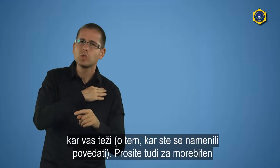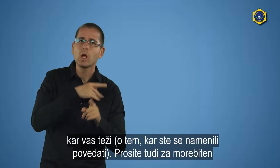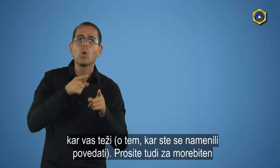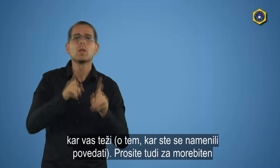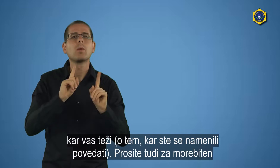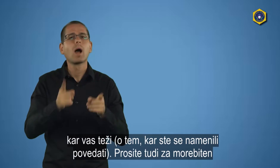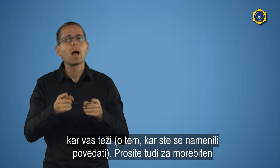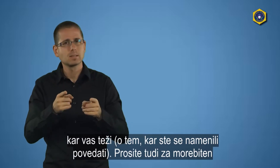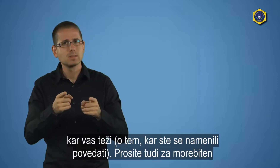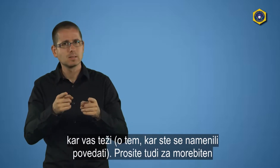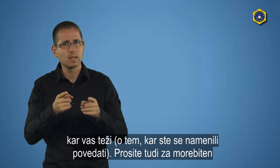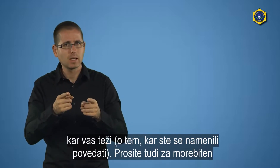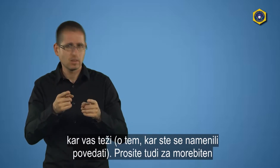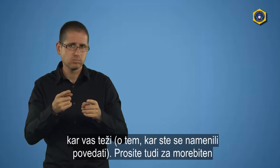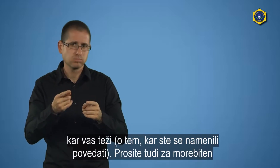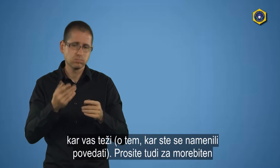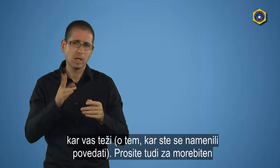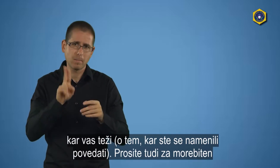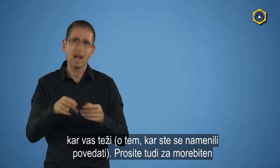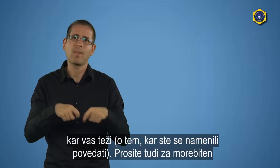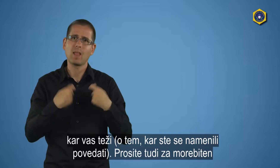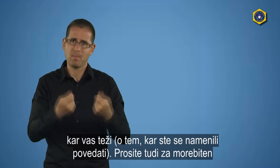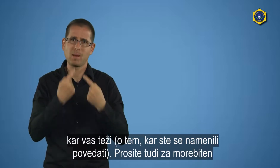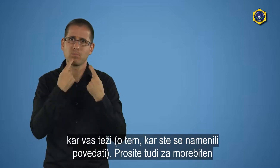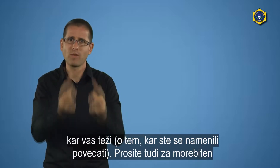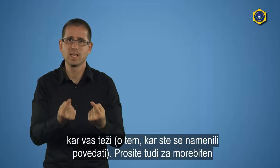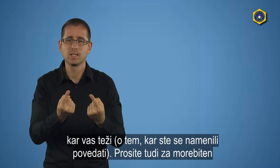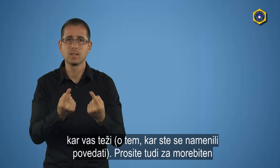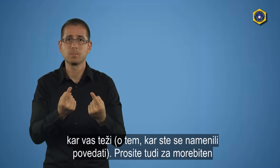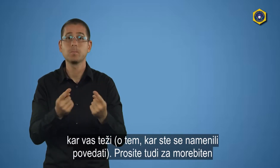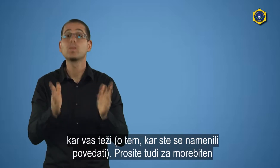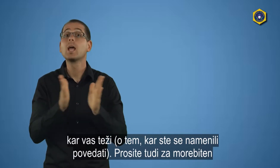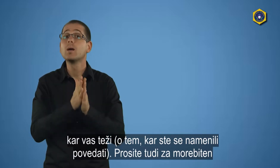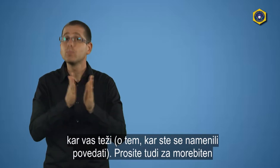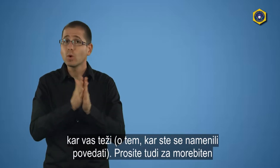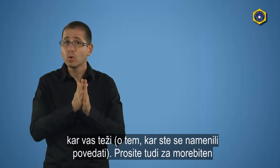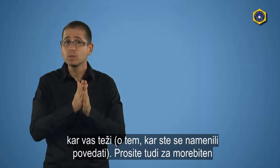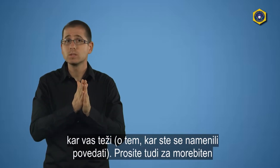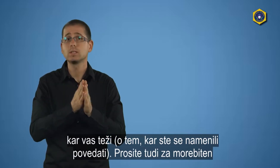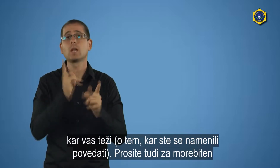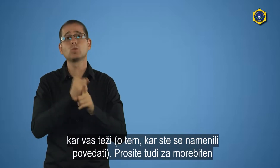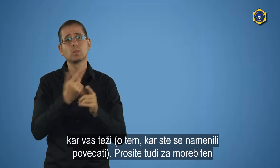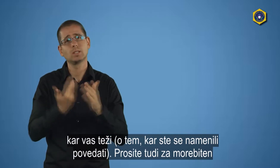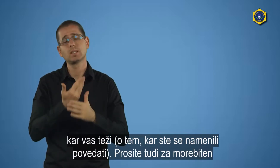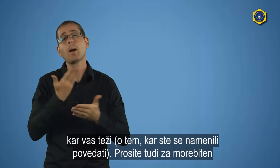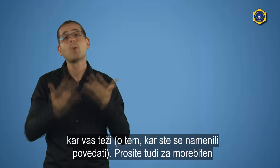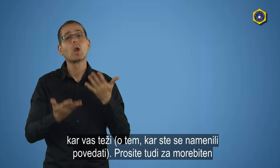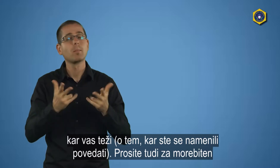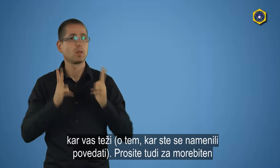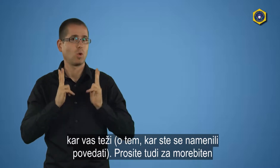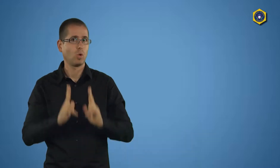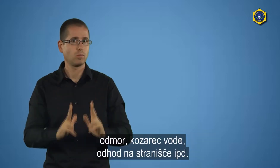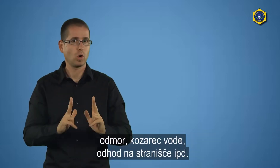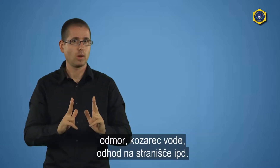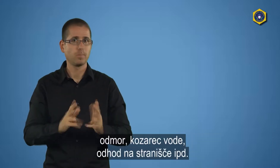o tem, kar ste se namenili povedati. Prosite tudi za morebiten odmor, kozarec